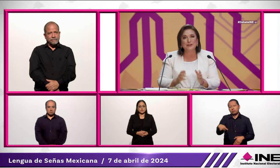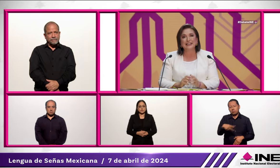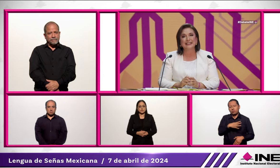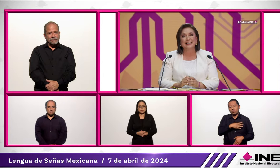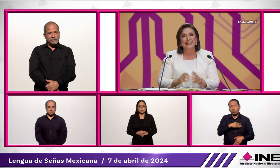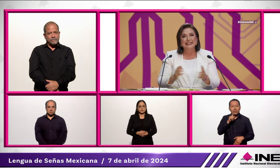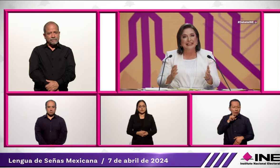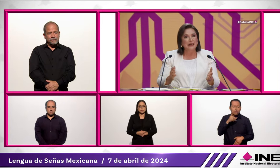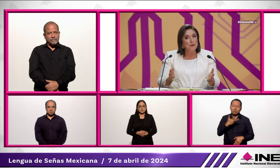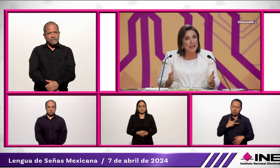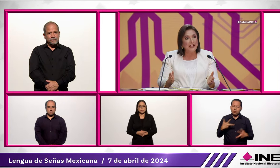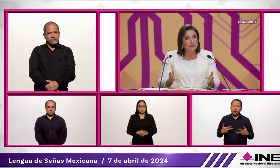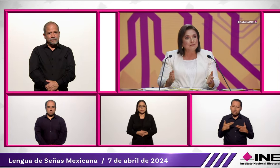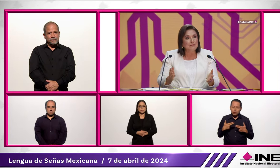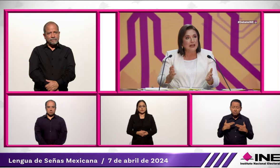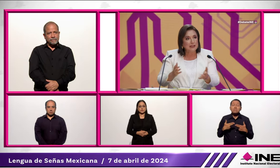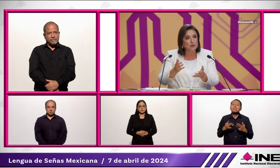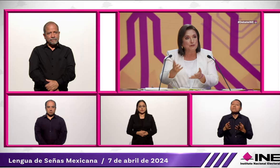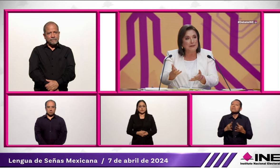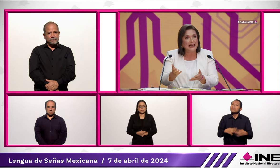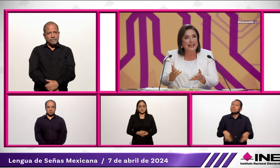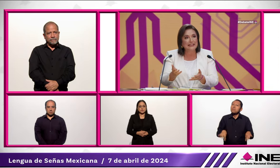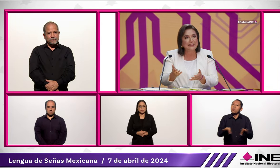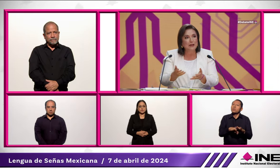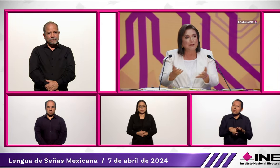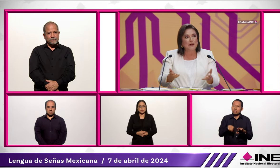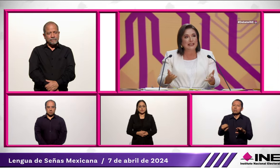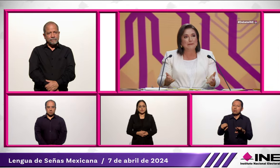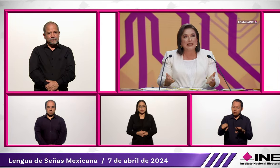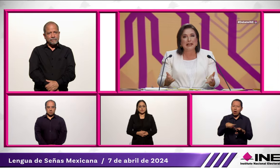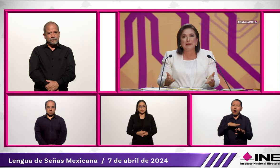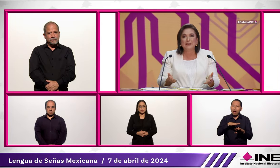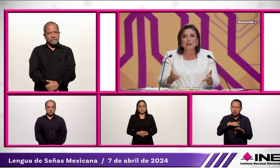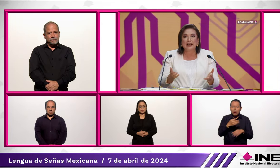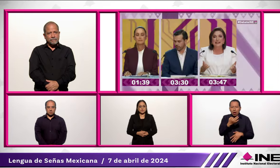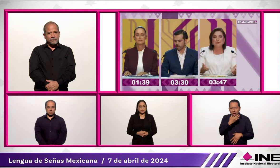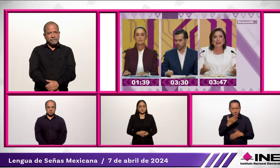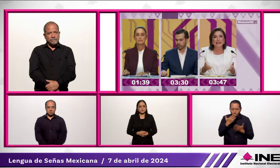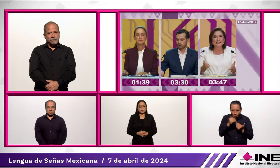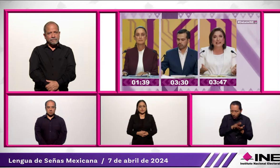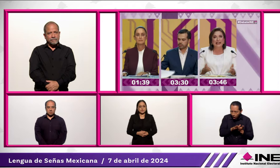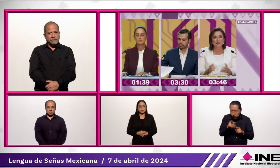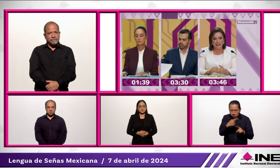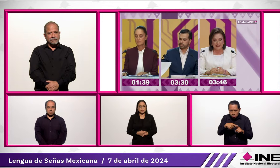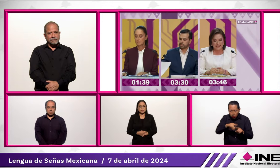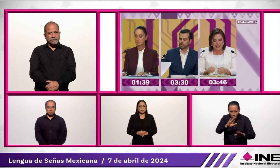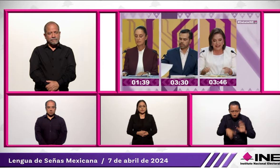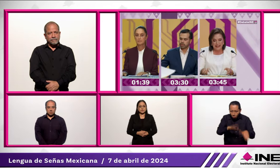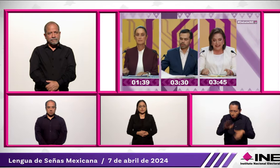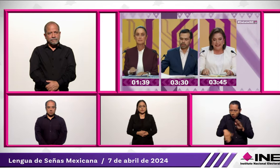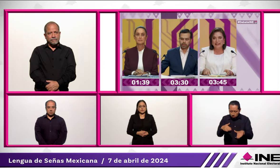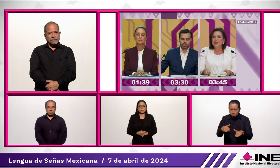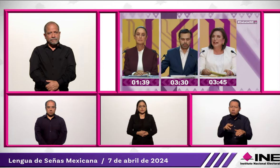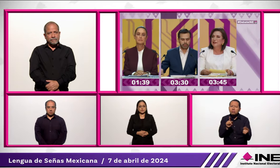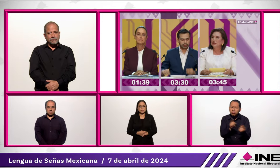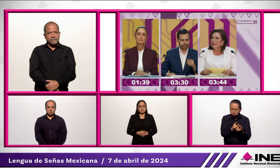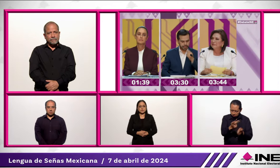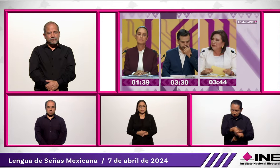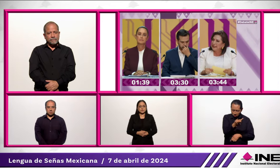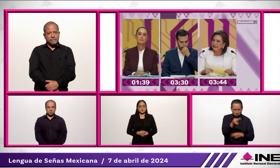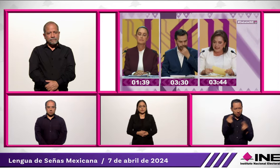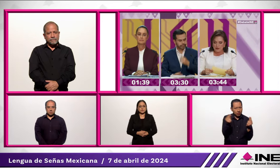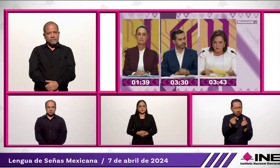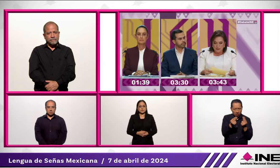a las personas que murieron, a sus familiares por falta de medicamentos, a las mujeres que dejaron de atender, y es una de las